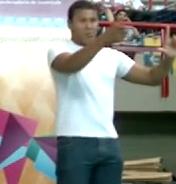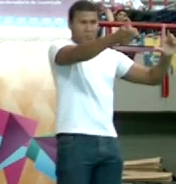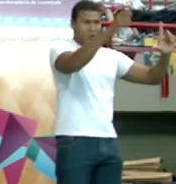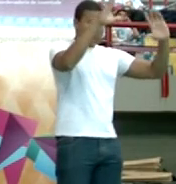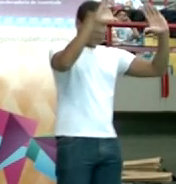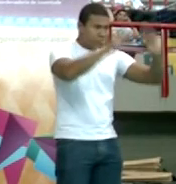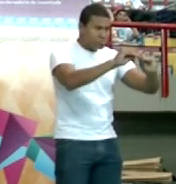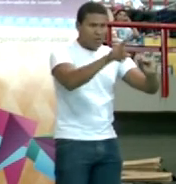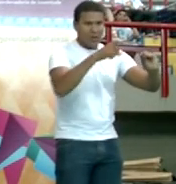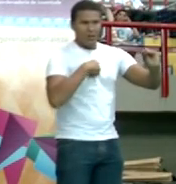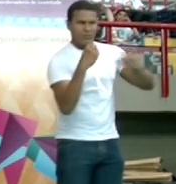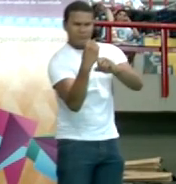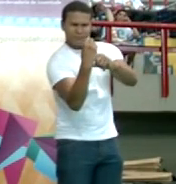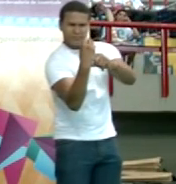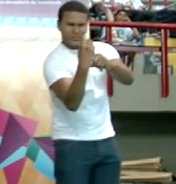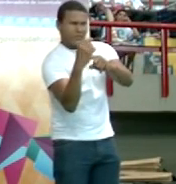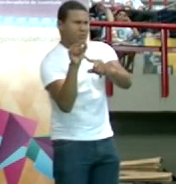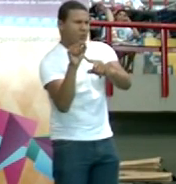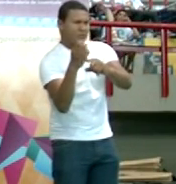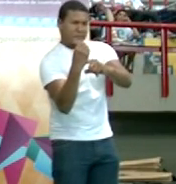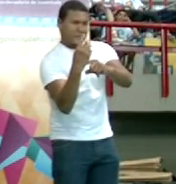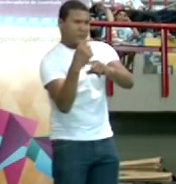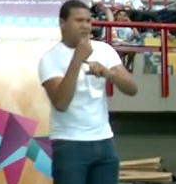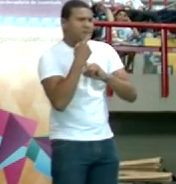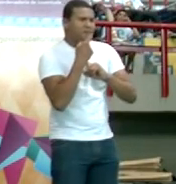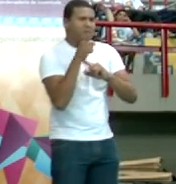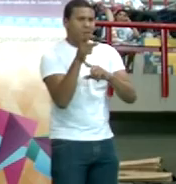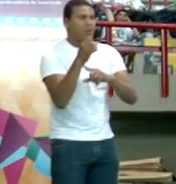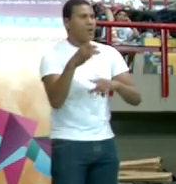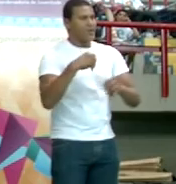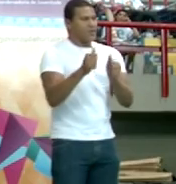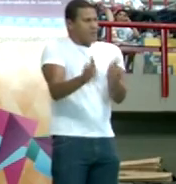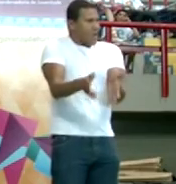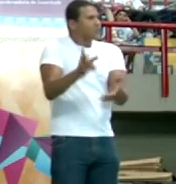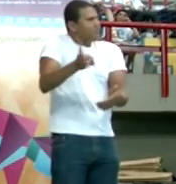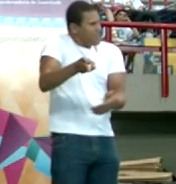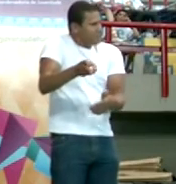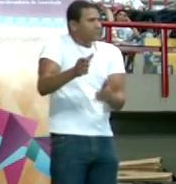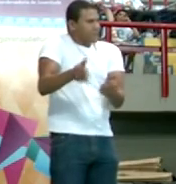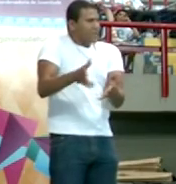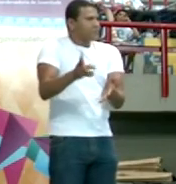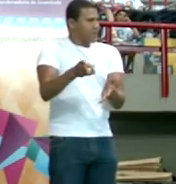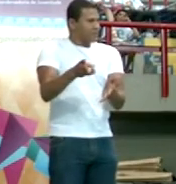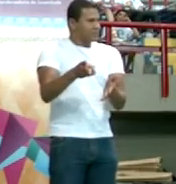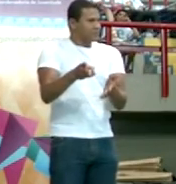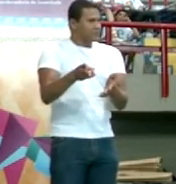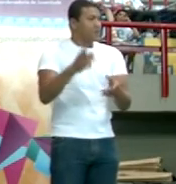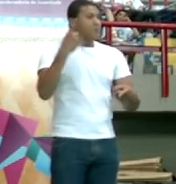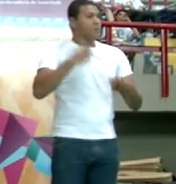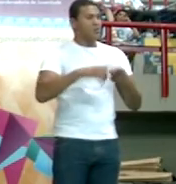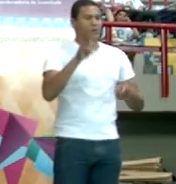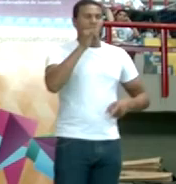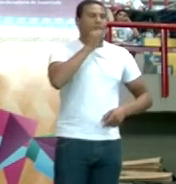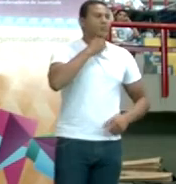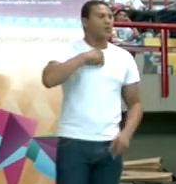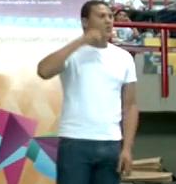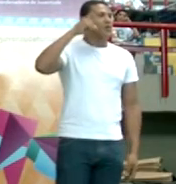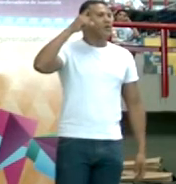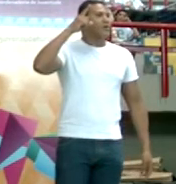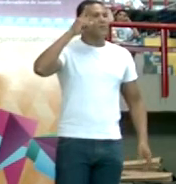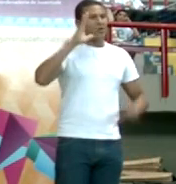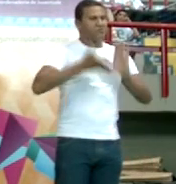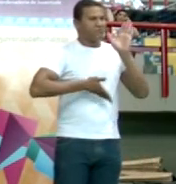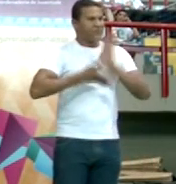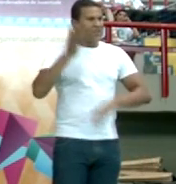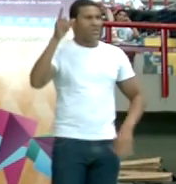daquela lâmpadazinha ali. Estou sendo claro ou não? Vai viajar, passar muitos dias fora, o que é que faz? Tira os aparelhos